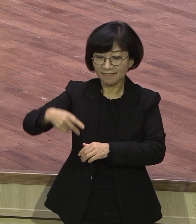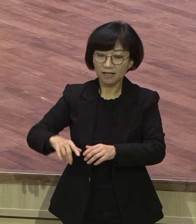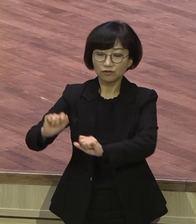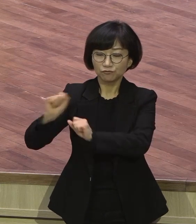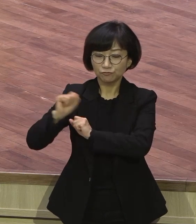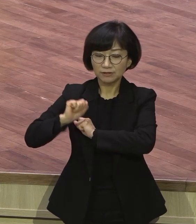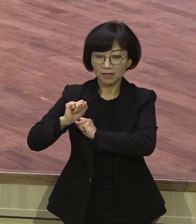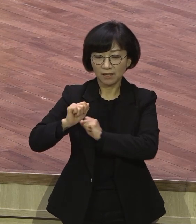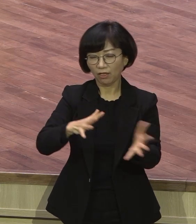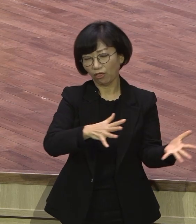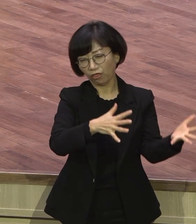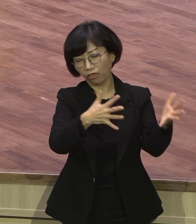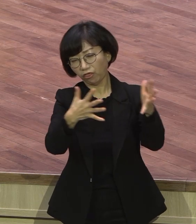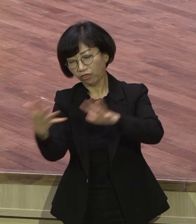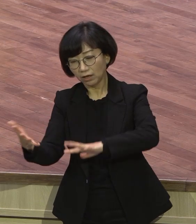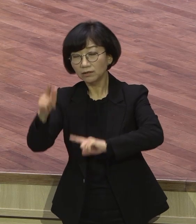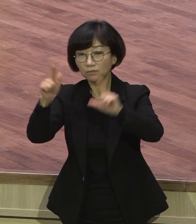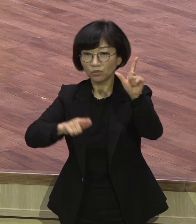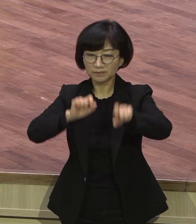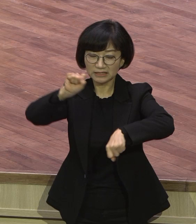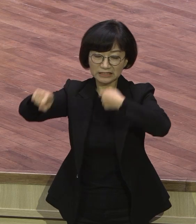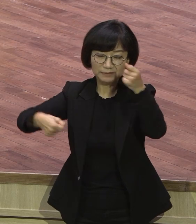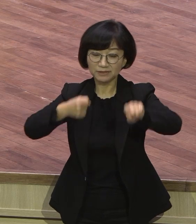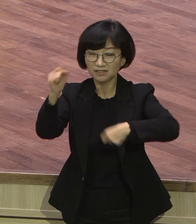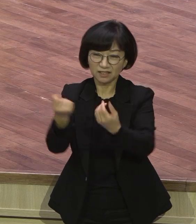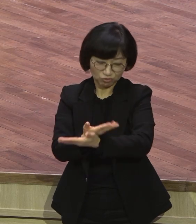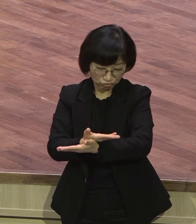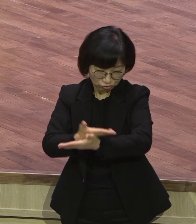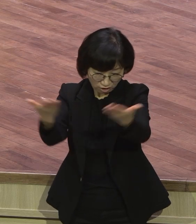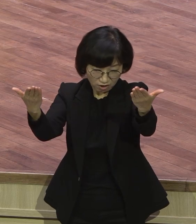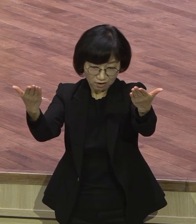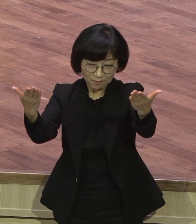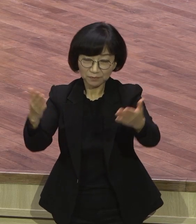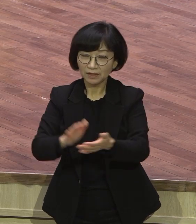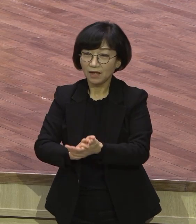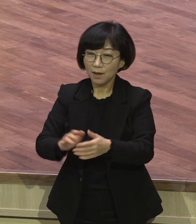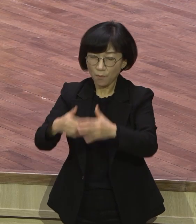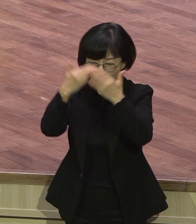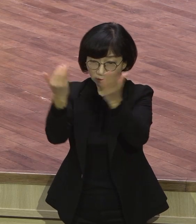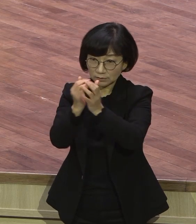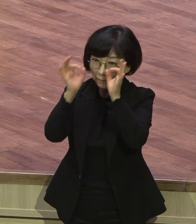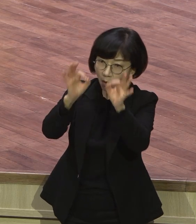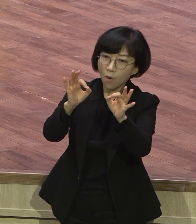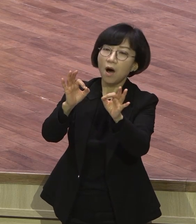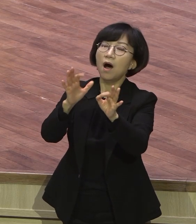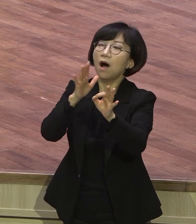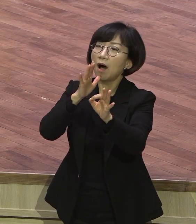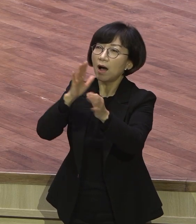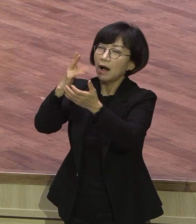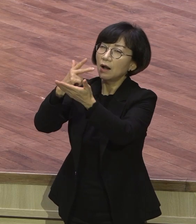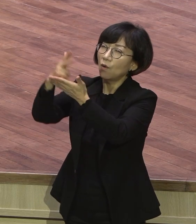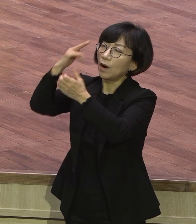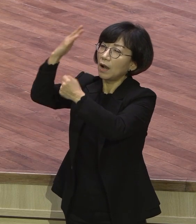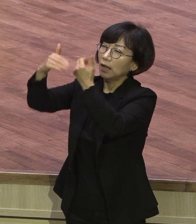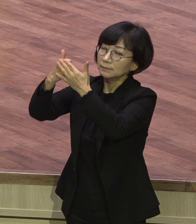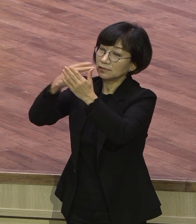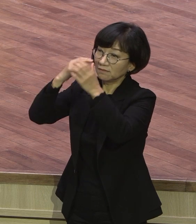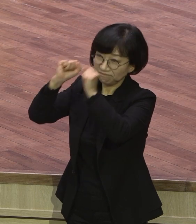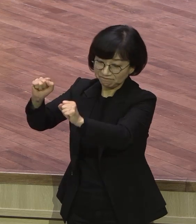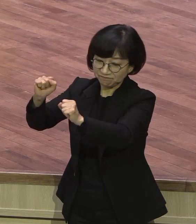땅으로 이스라엘에 하나님이 계신 줄 알리하겠고 또 요하의 구원하심이 칼과 창에 있지 아니함을 이